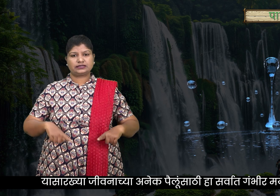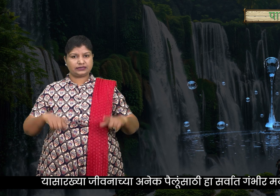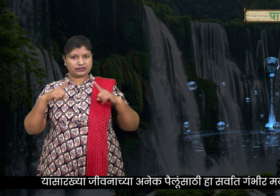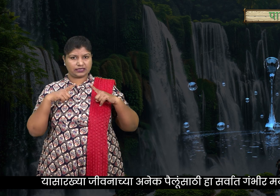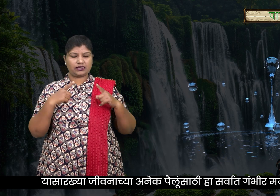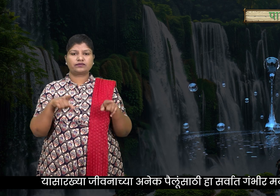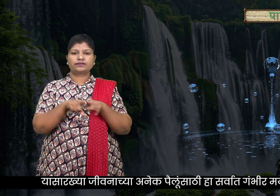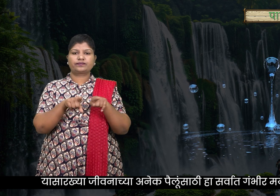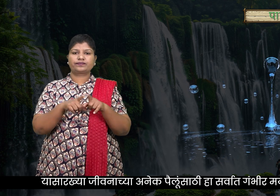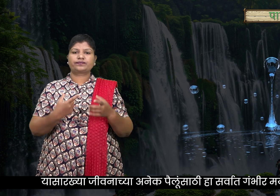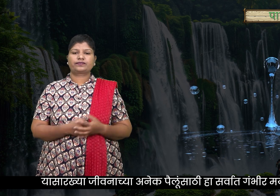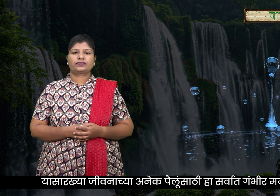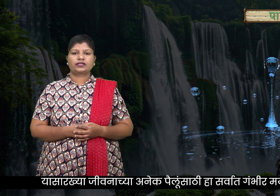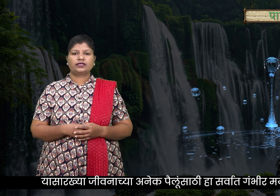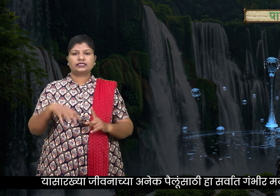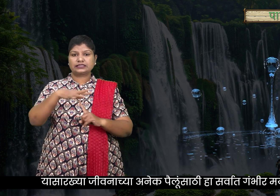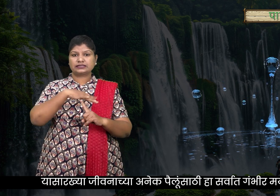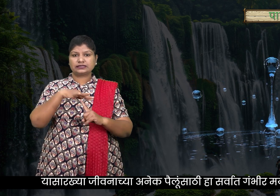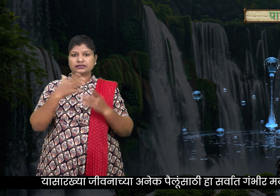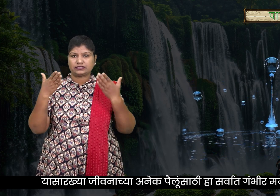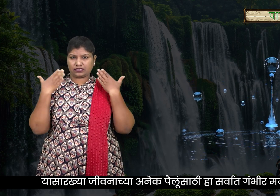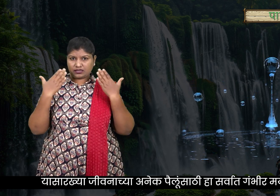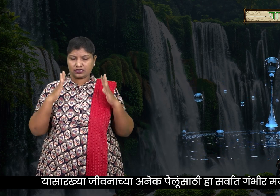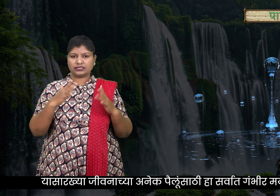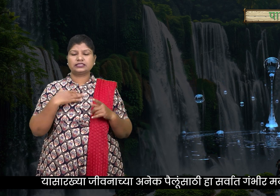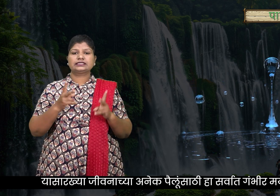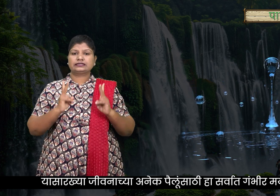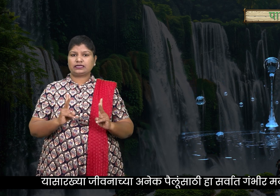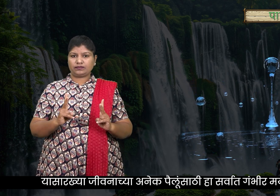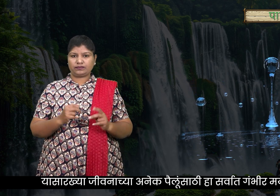पैलूंसाठी हा सर्वात गंभीर मर्यादित घटक आहे.